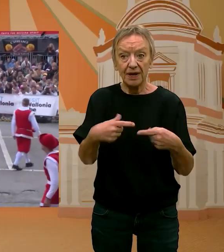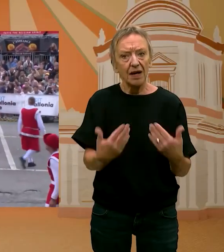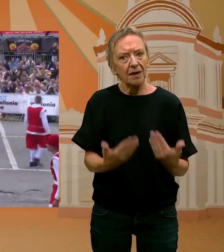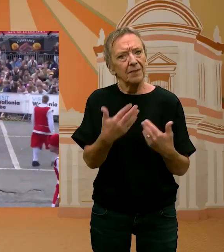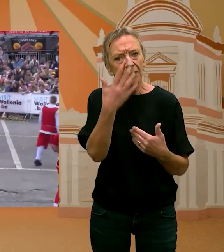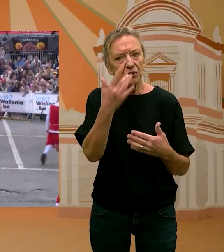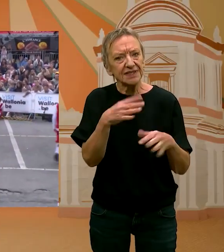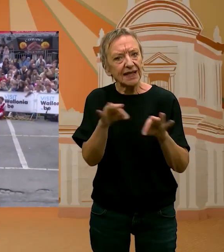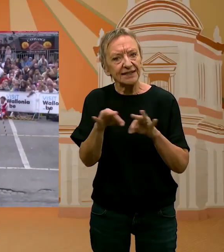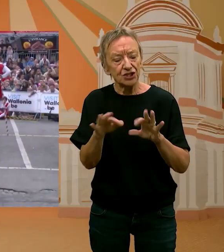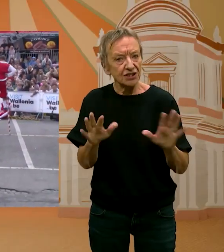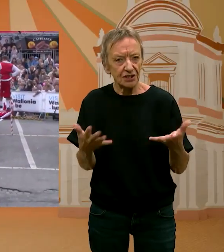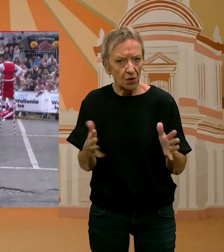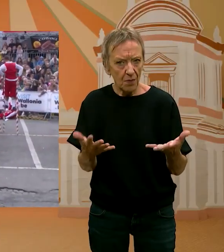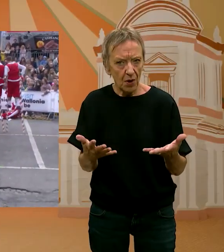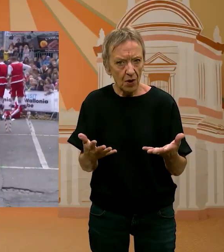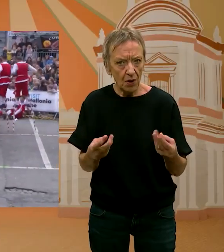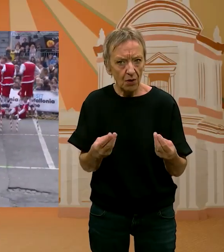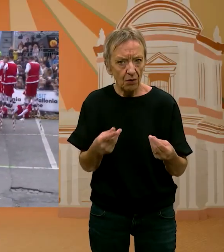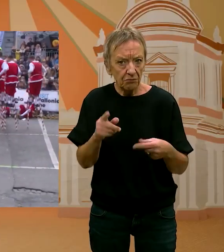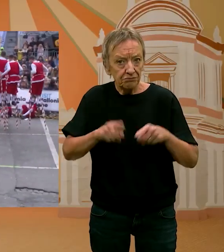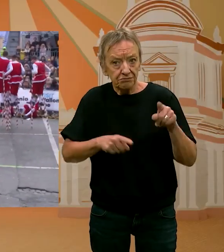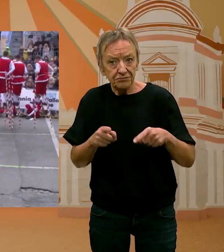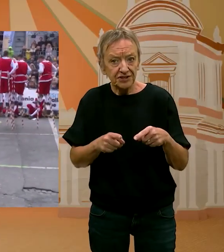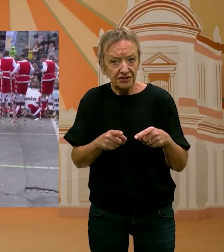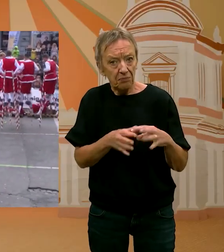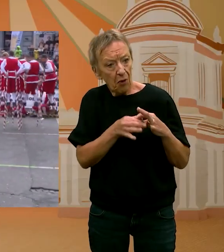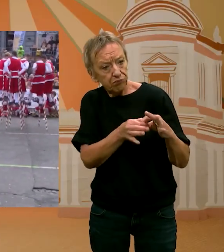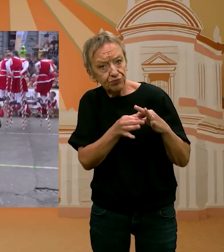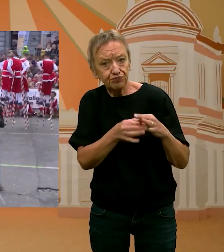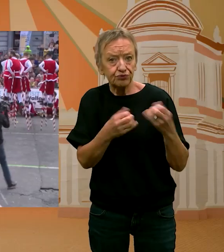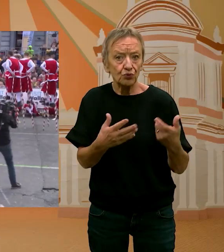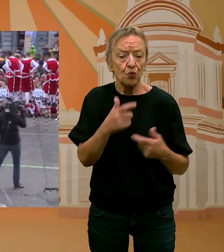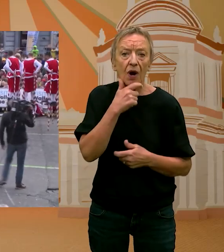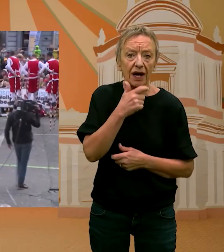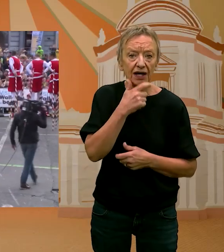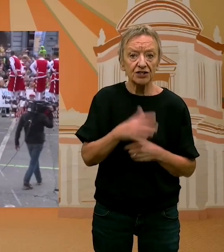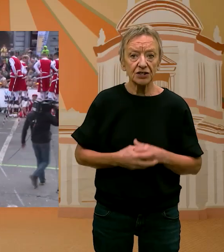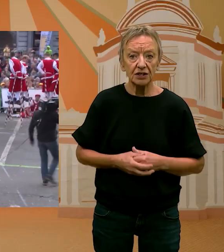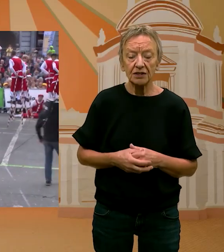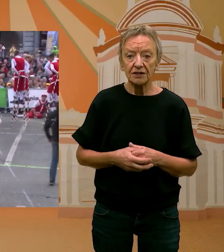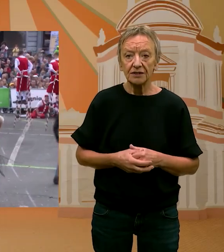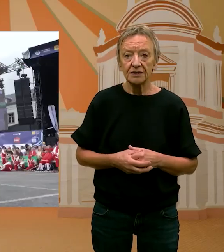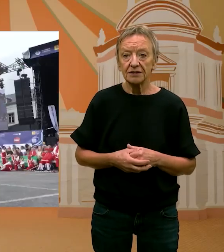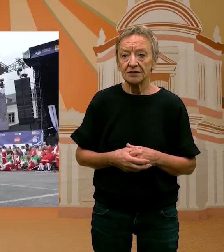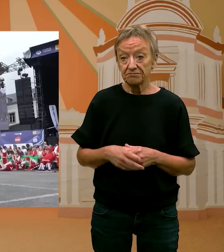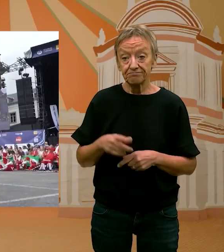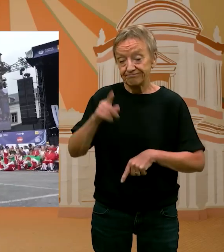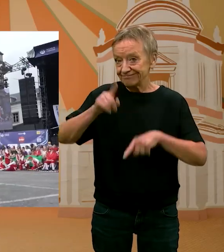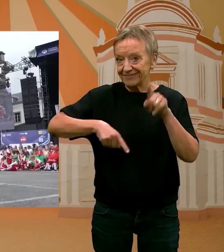Par affinité, par âge? C'est quoi l'idée maintenant? C'est vraiment très variable. Donc là, l'équipe, elle a